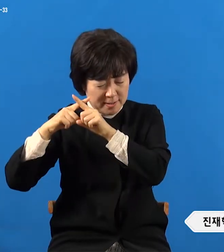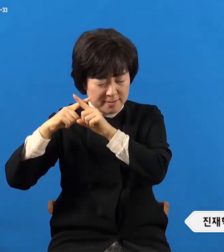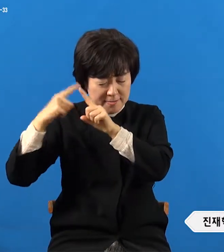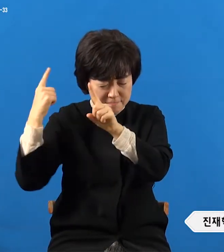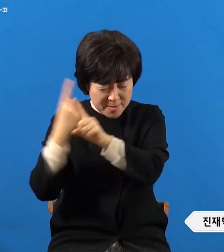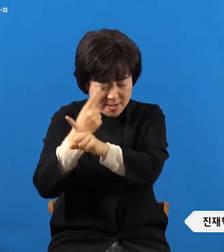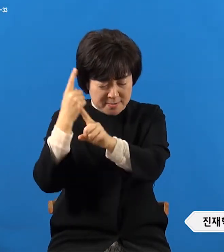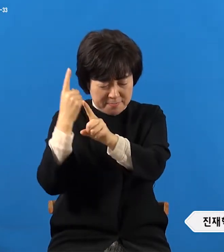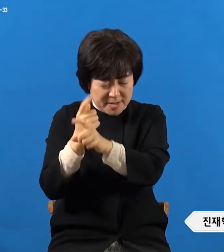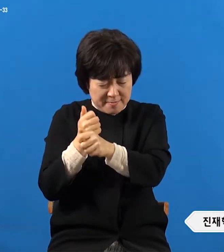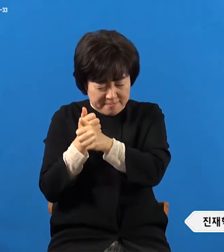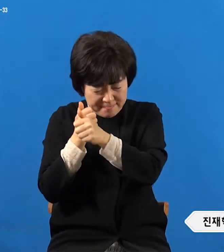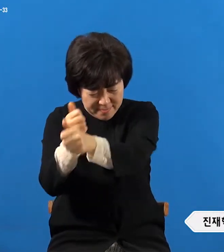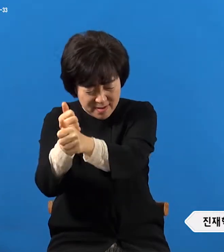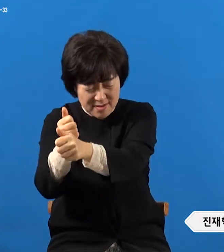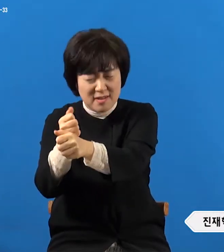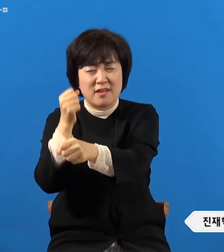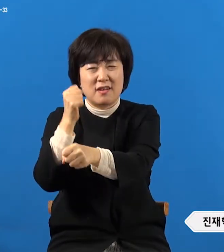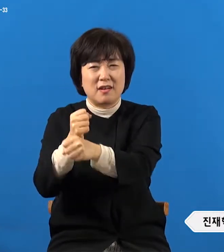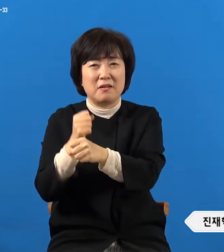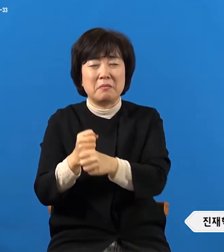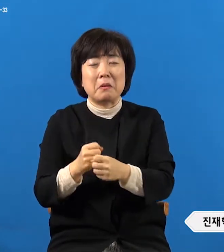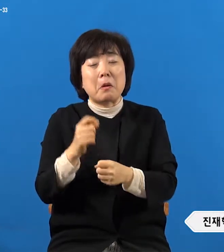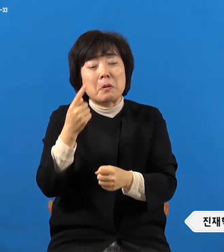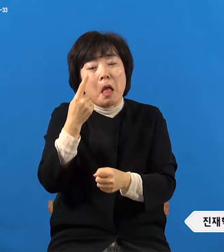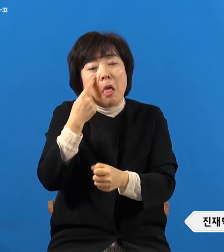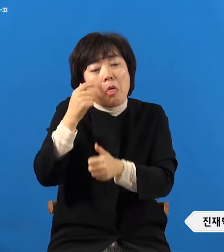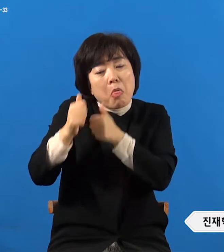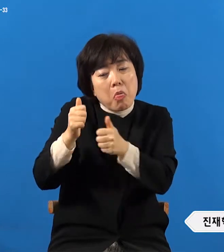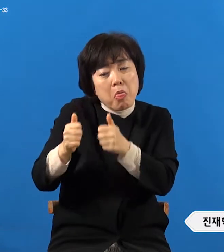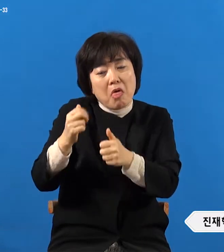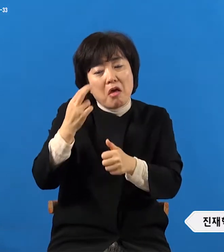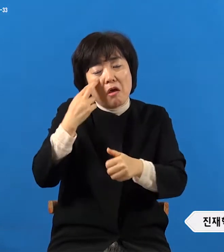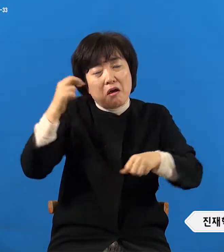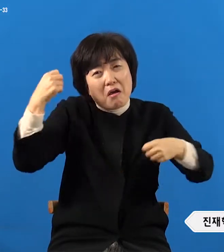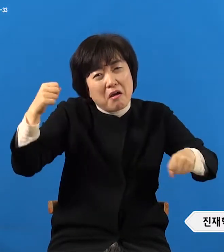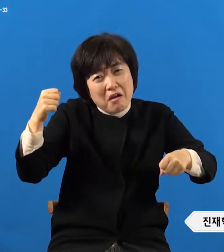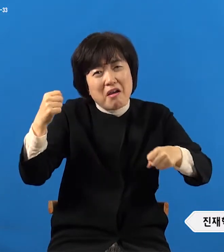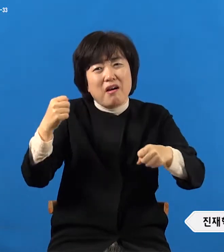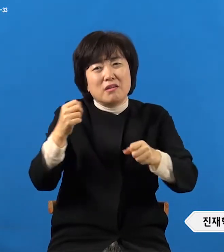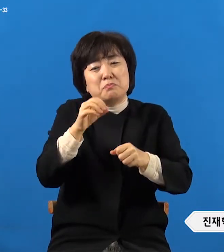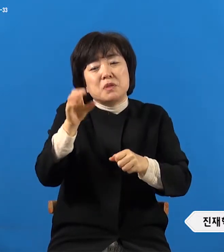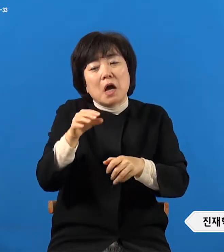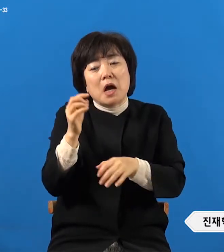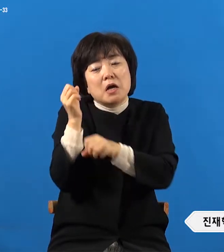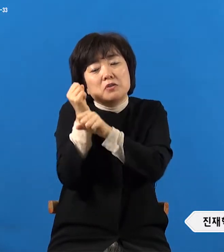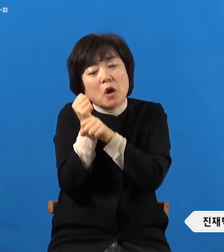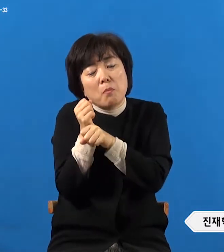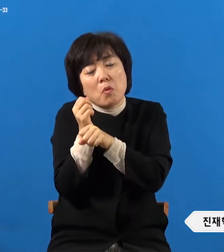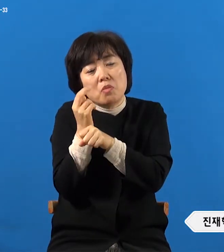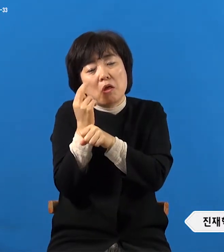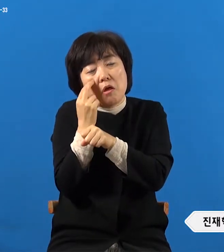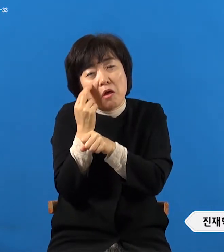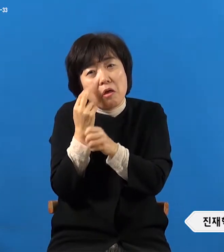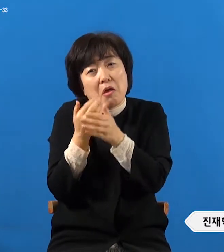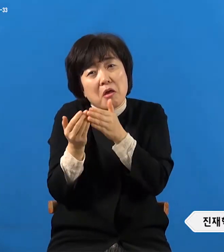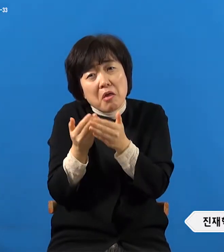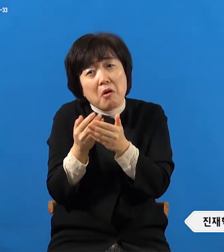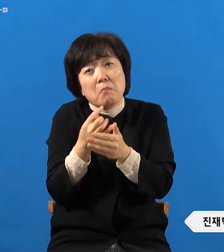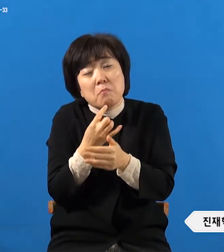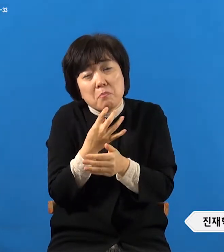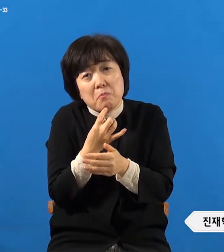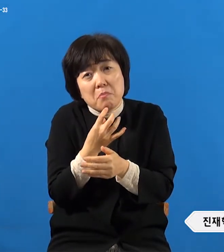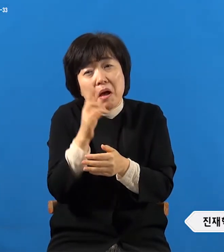말씀합니다. 한번 십자가 져보는 체험으로 끝나는 것이 아닙니다. 필요하고 중요한 때, 은혜 받을 때만 십자가 한번